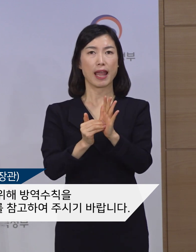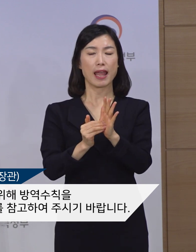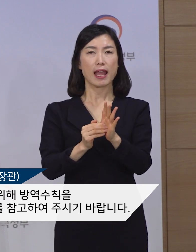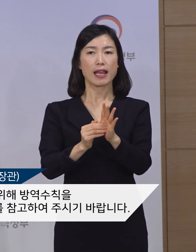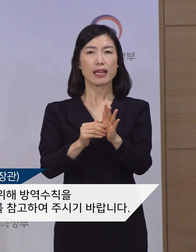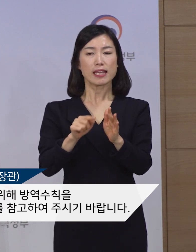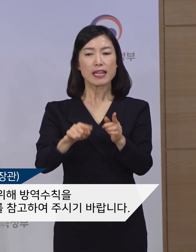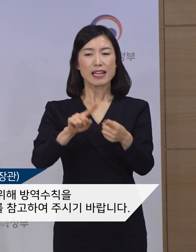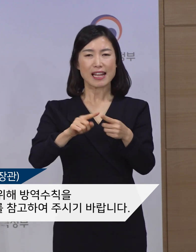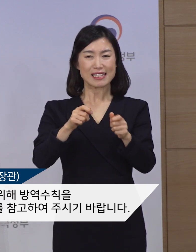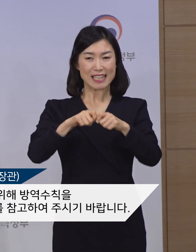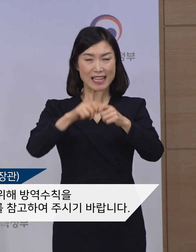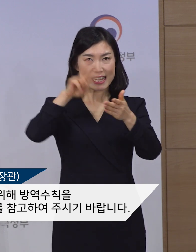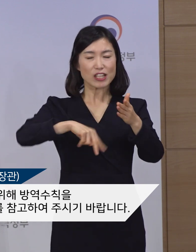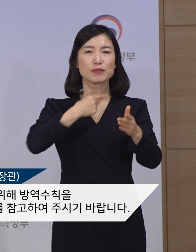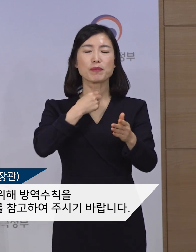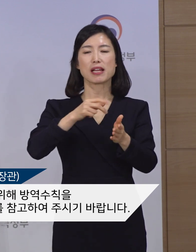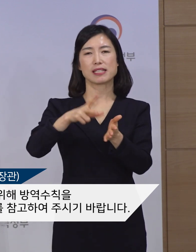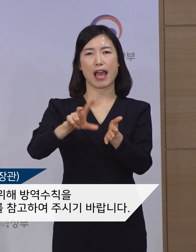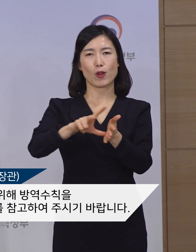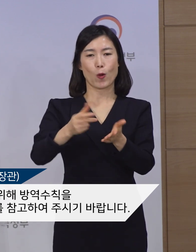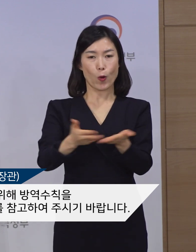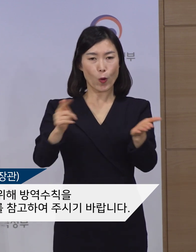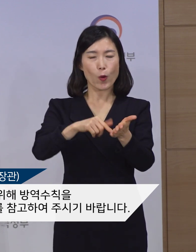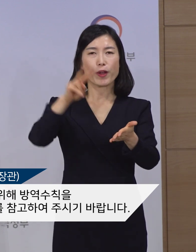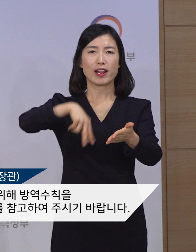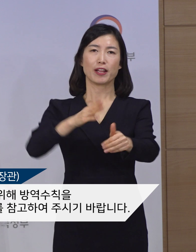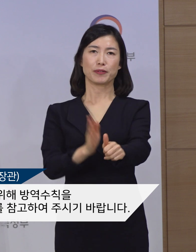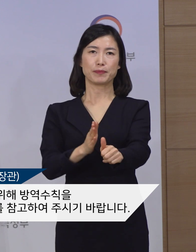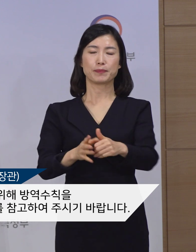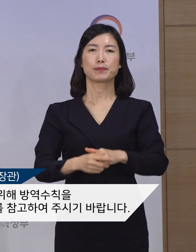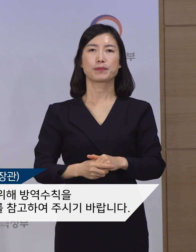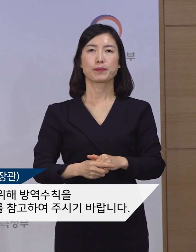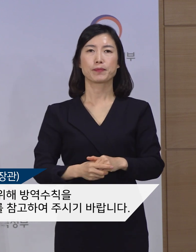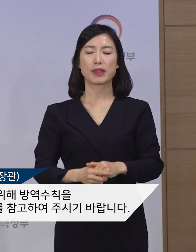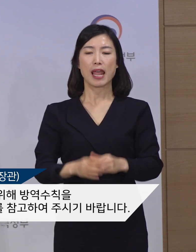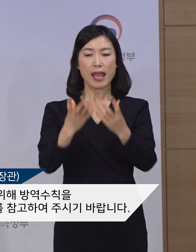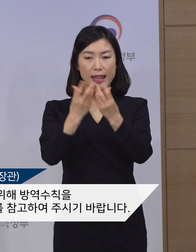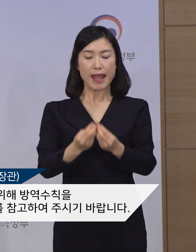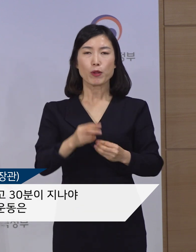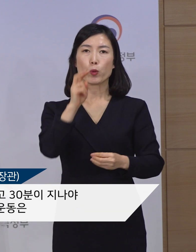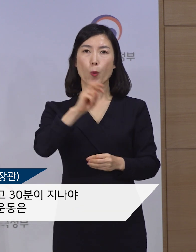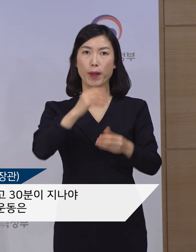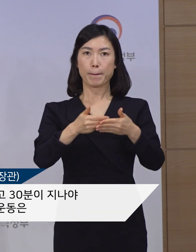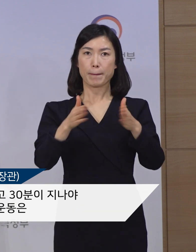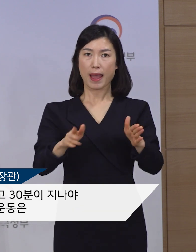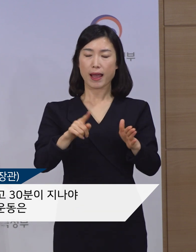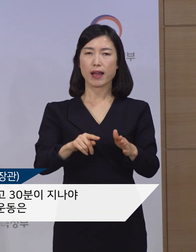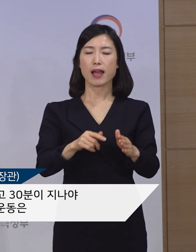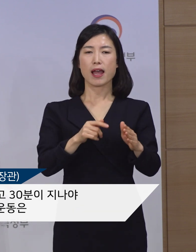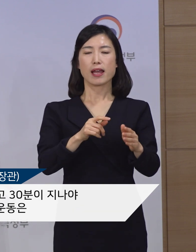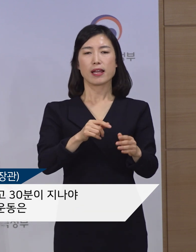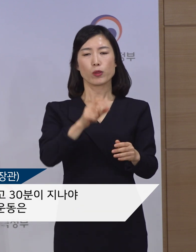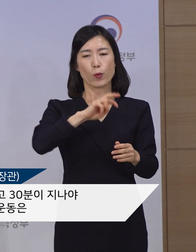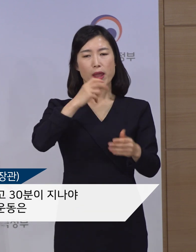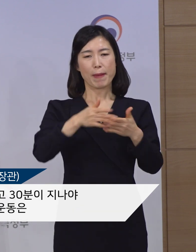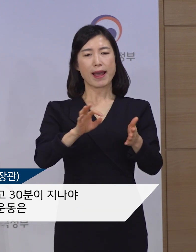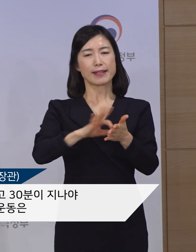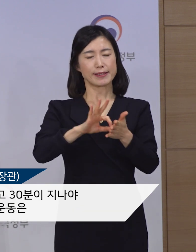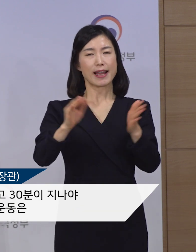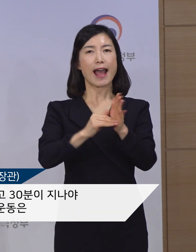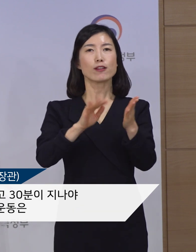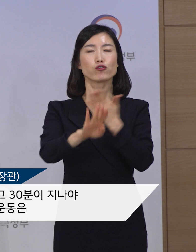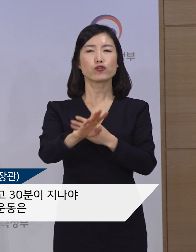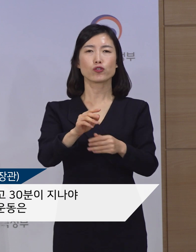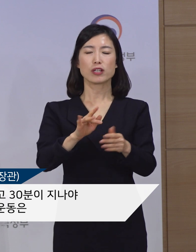정교하게 설계하였습니다. 이는 보도자료를 참고하여 주시기 바랍니다. 예를 들어 노래 연습장은